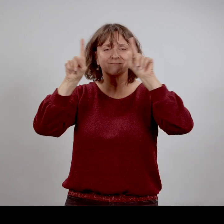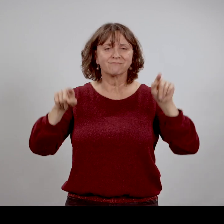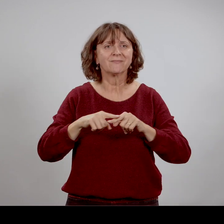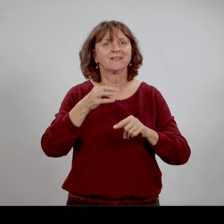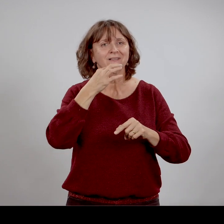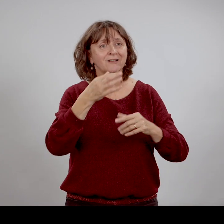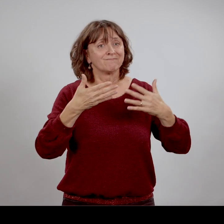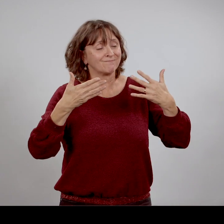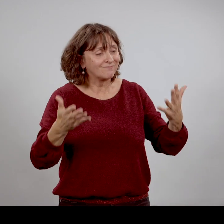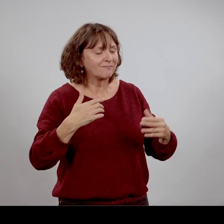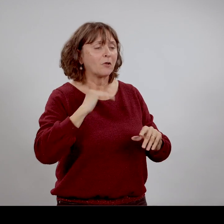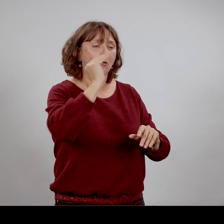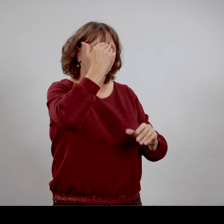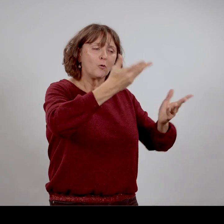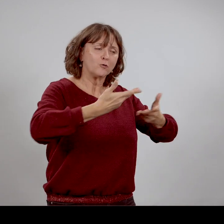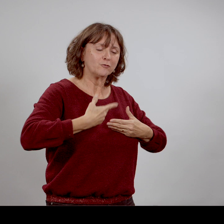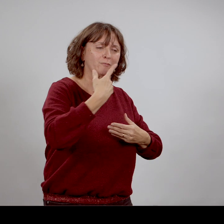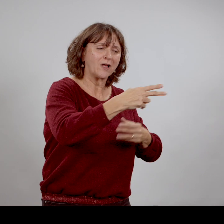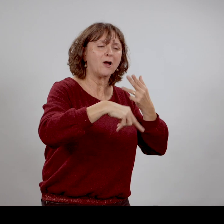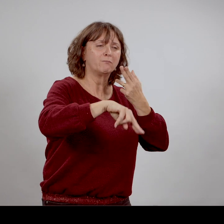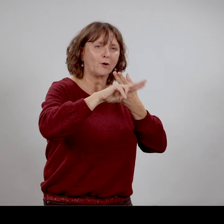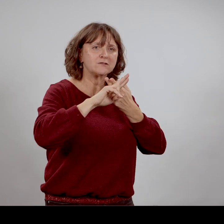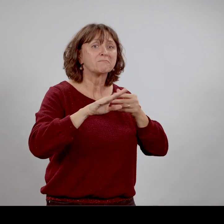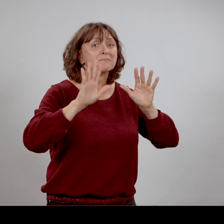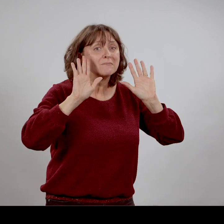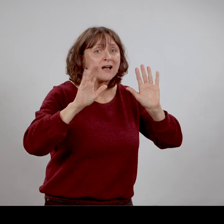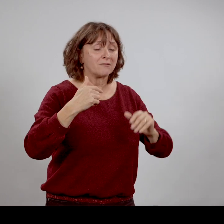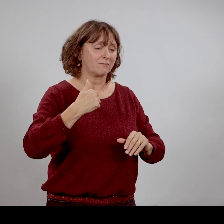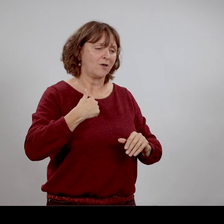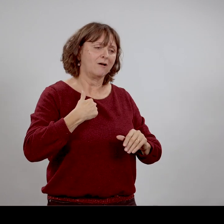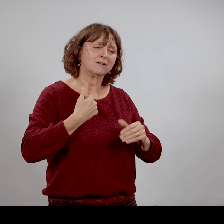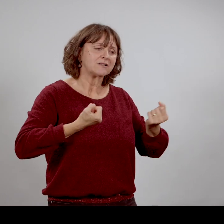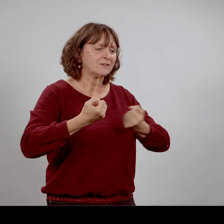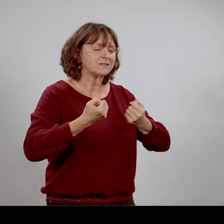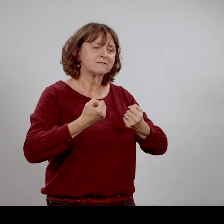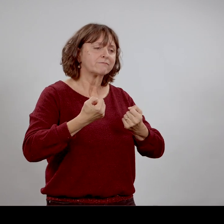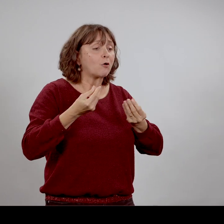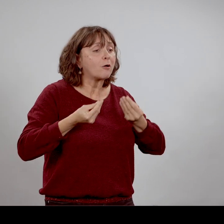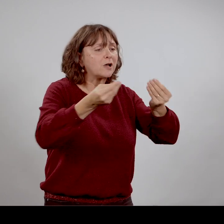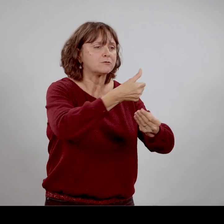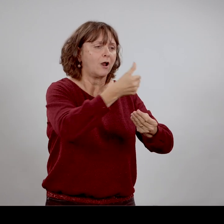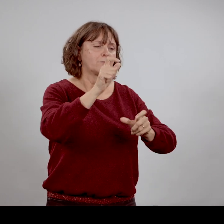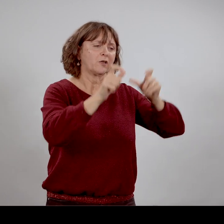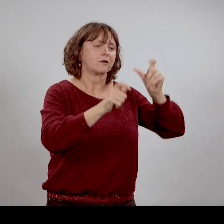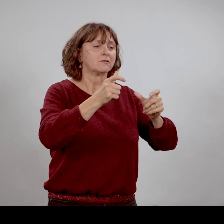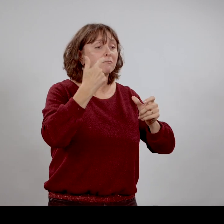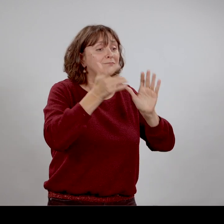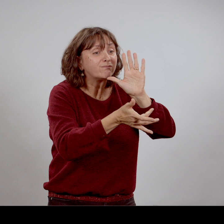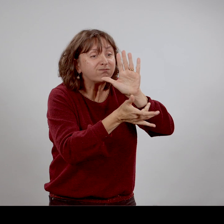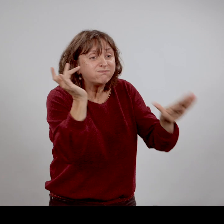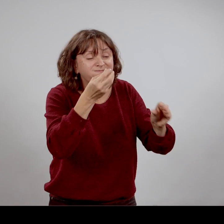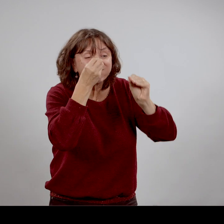réponse. « Nous vous faisons connaître que notre service ne remet des certificats